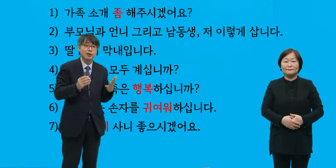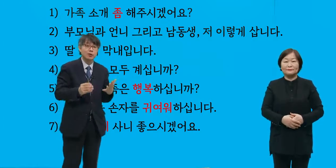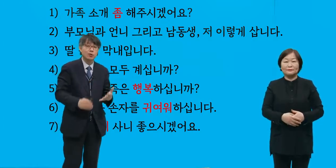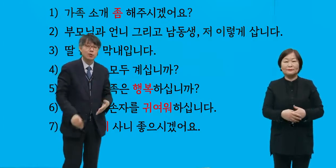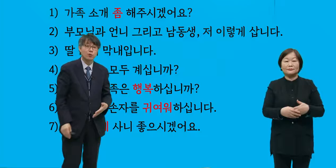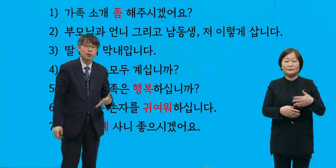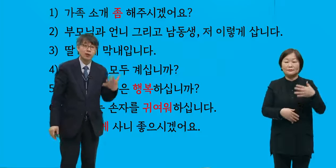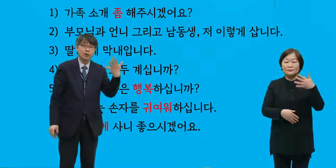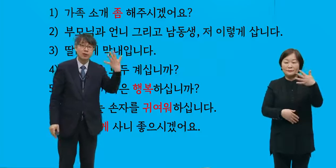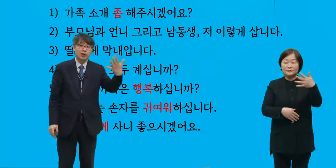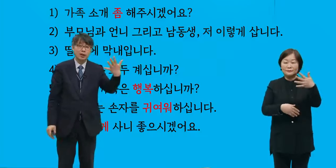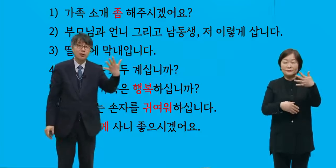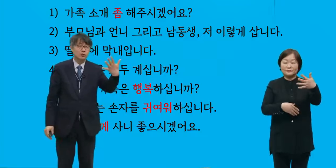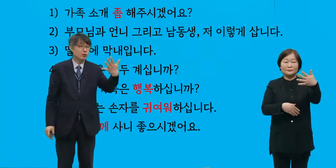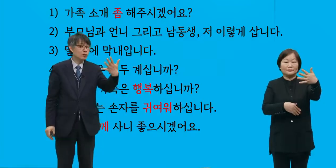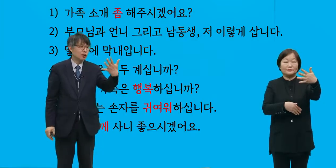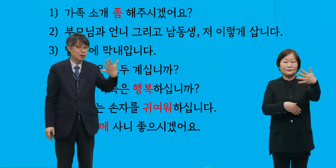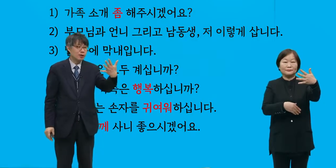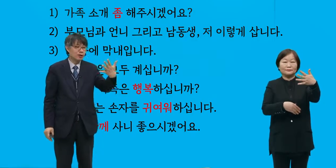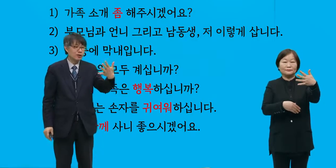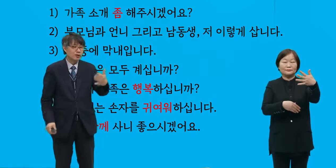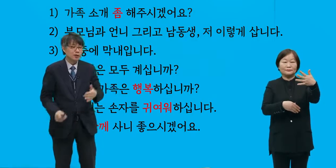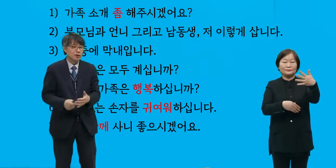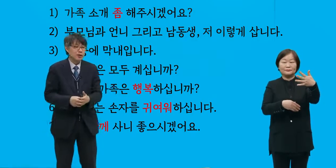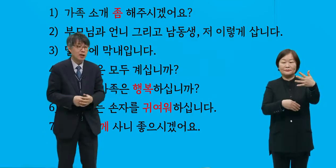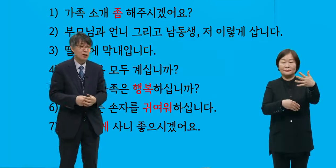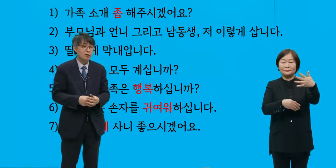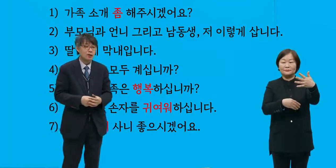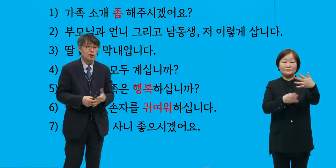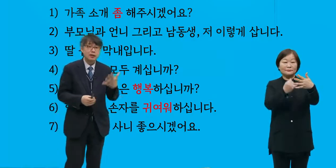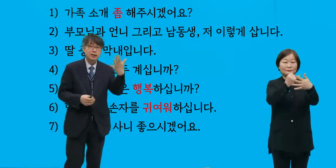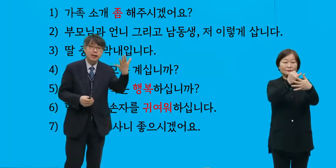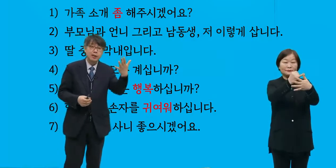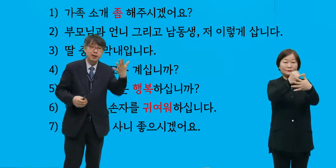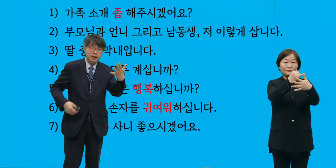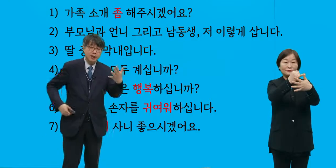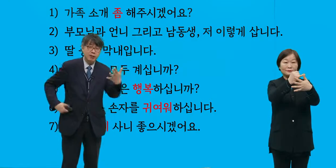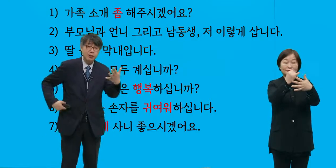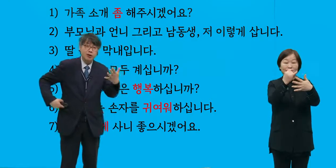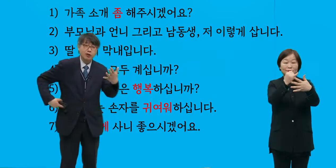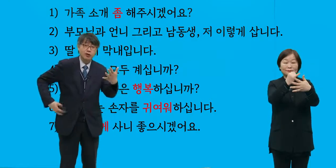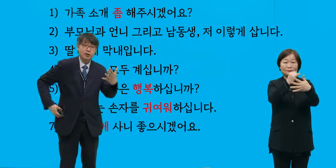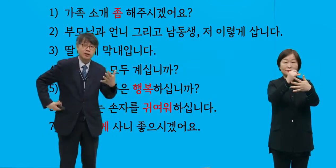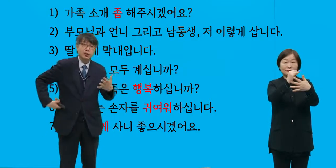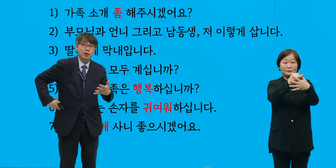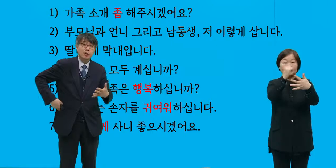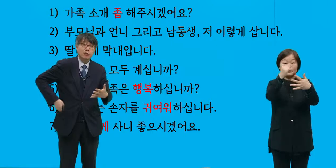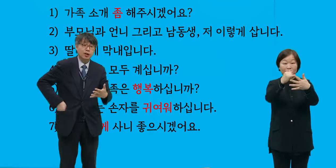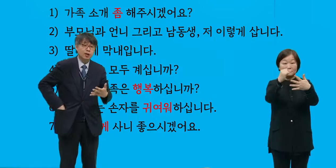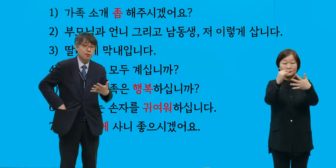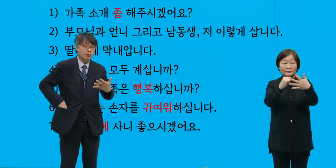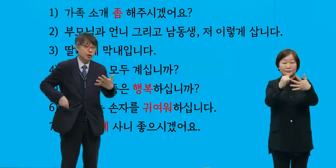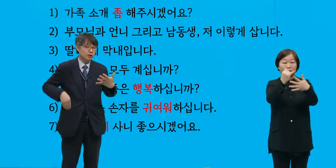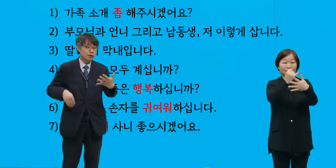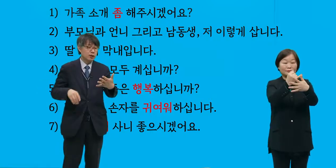자매들 설명할 때는 이렇게 딱 손을 딱 펴는 거예요. 자, 그러면 세 명이잖아요. 세 명이라고 생각해 보면